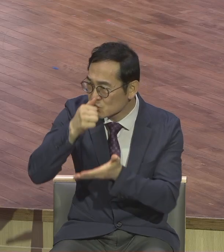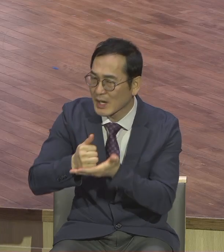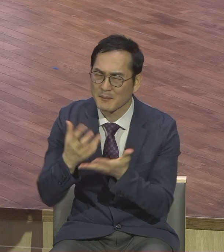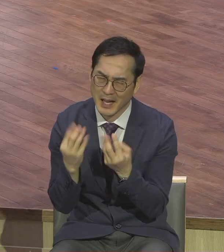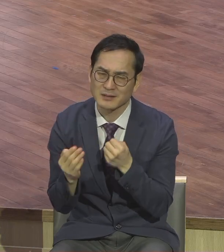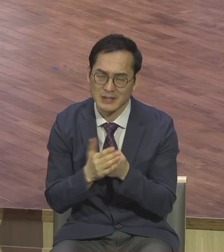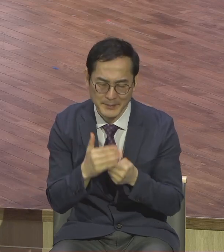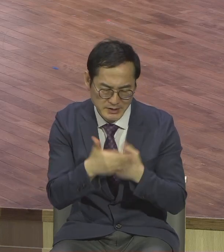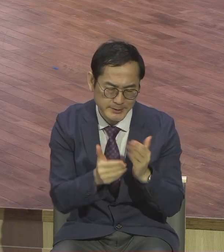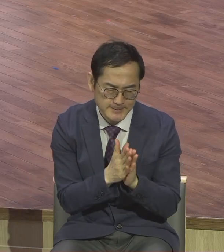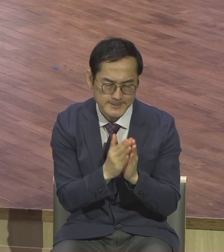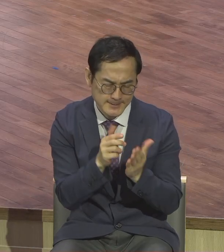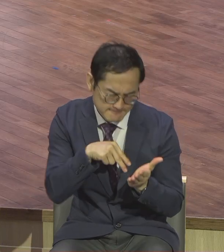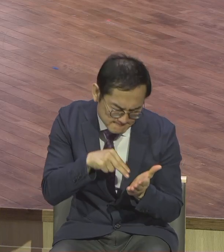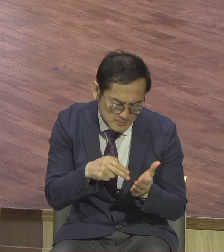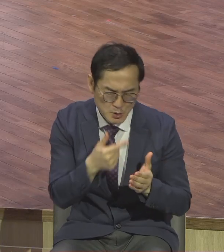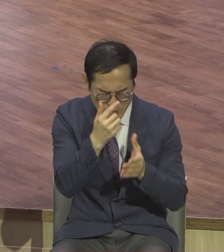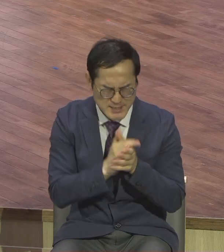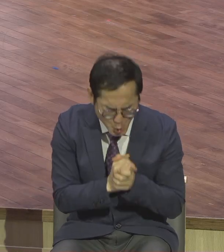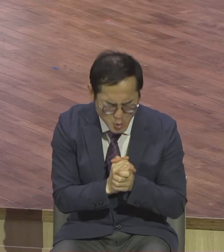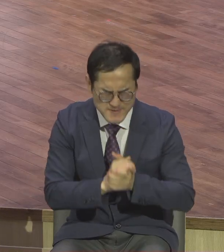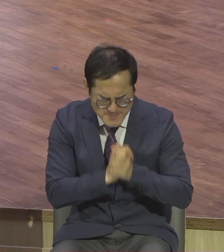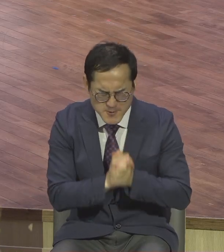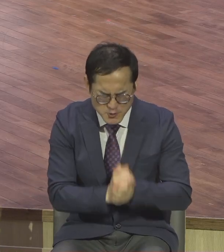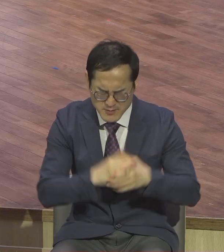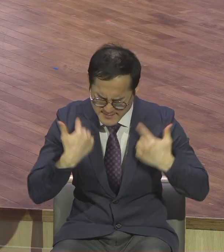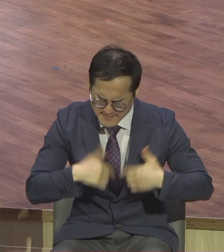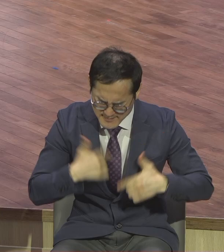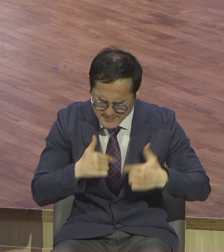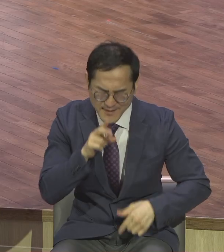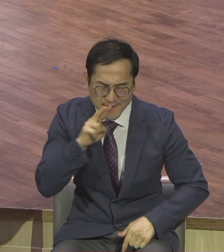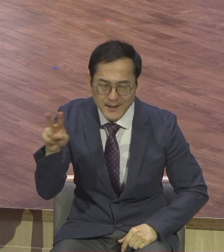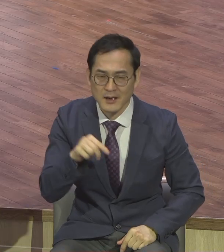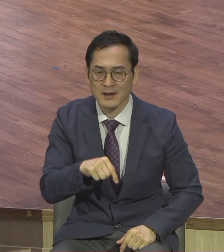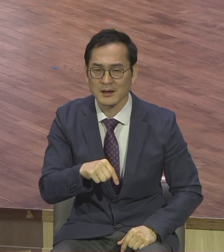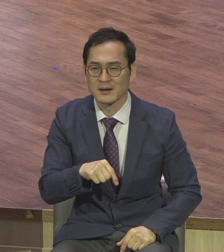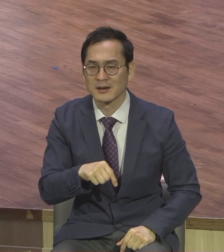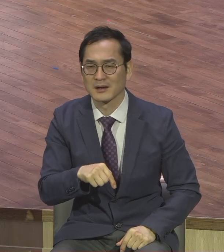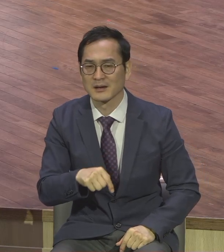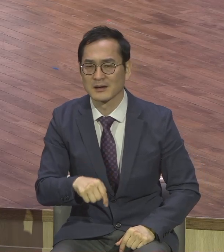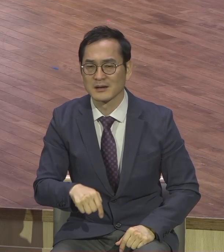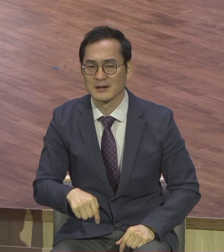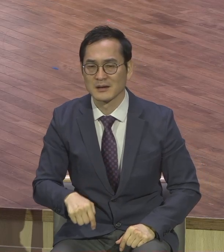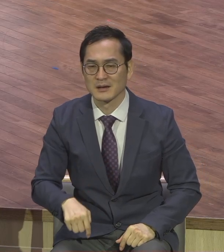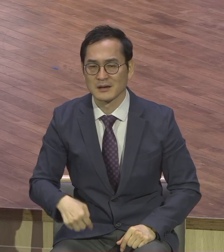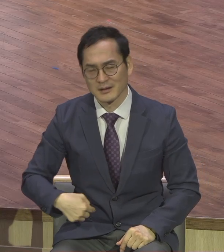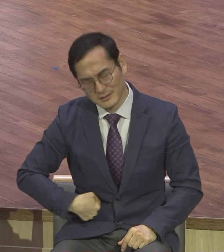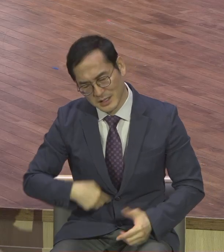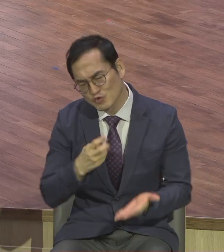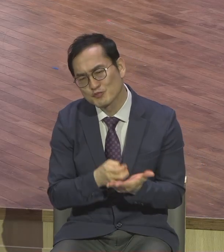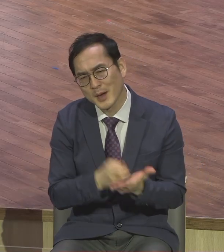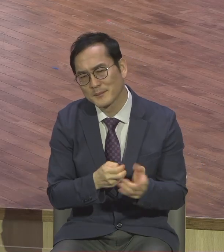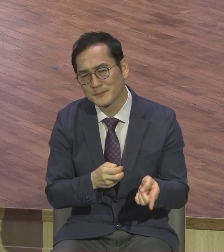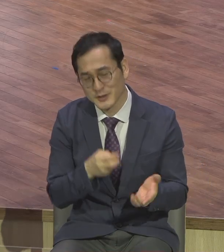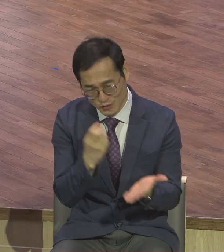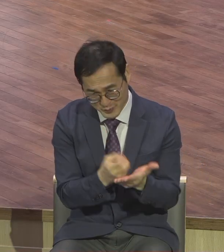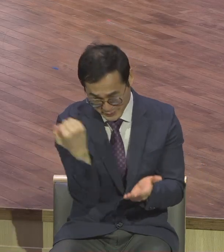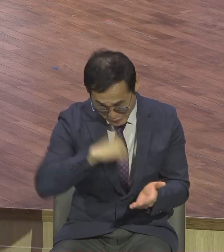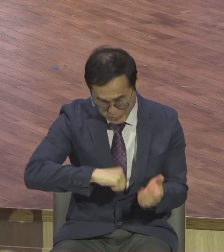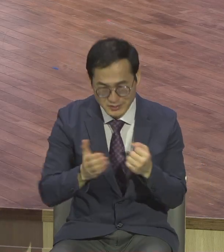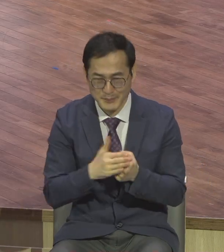열등의식, 아무것도 못할 죄인. 뭐 교회가 막 율법을 정죄하죠. 내 양심도 율법이죠. 모든 게 다